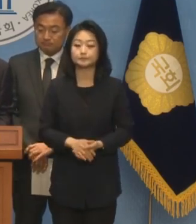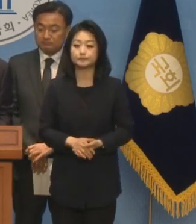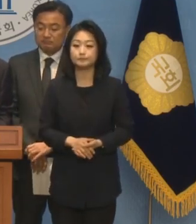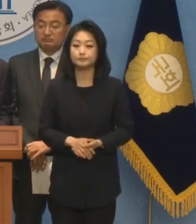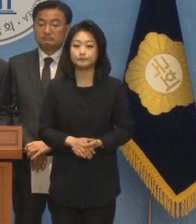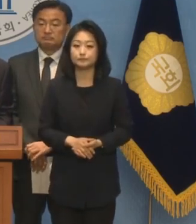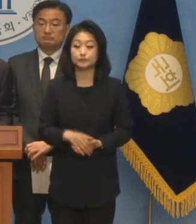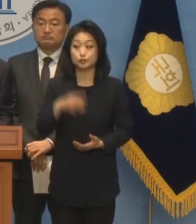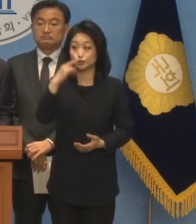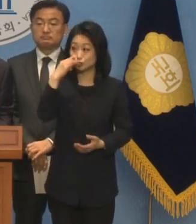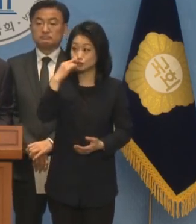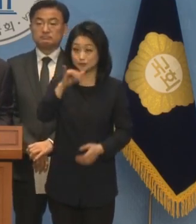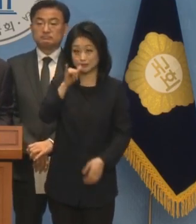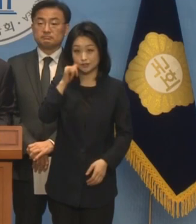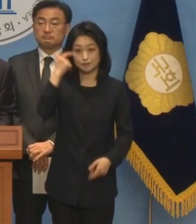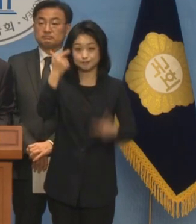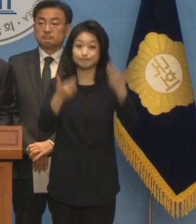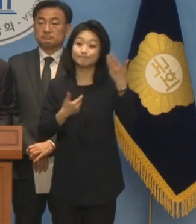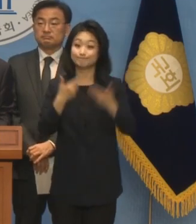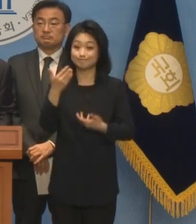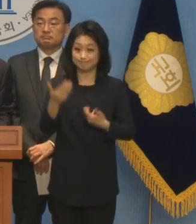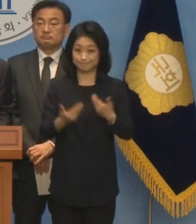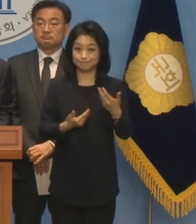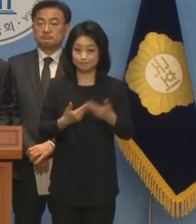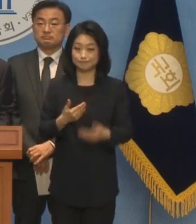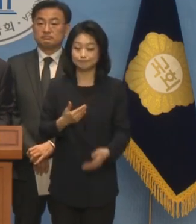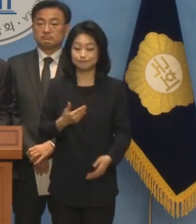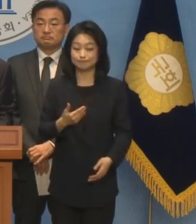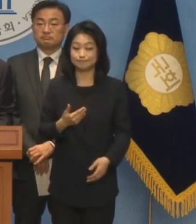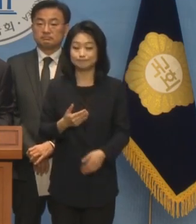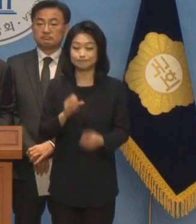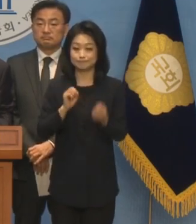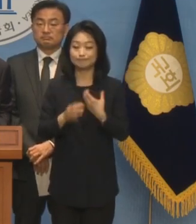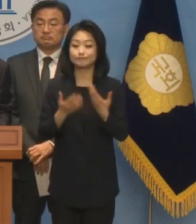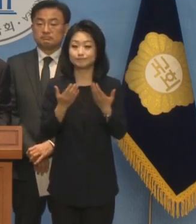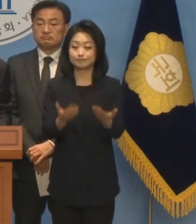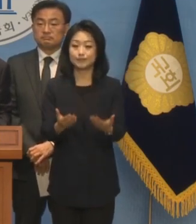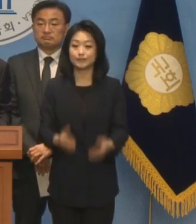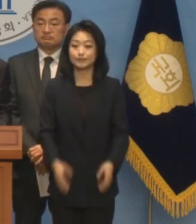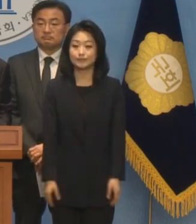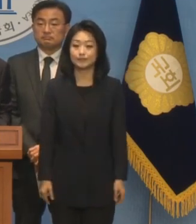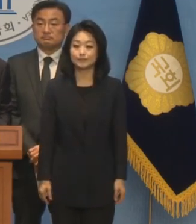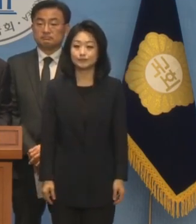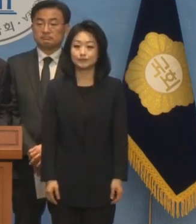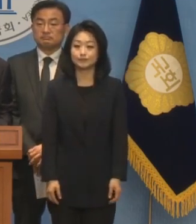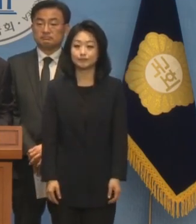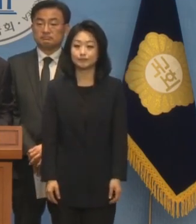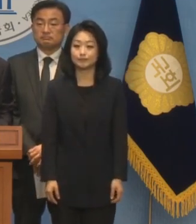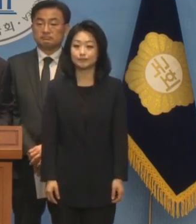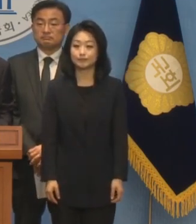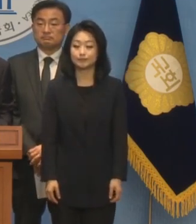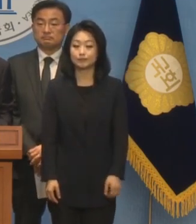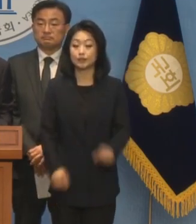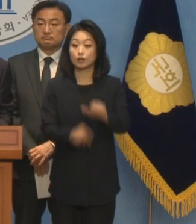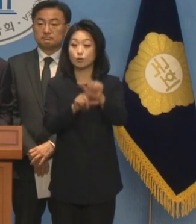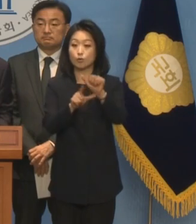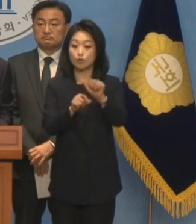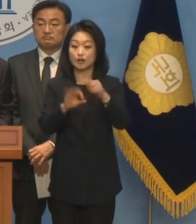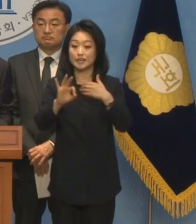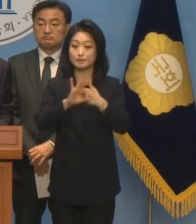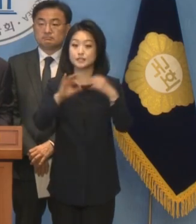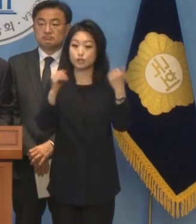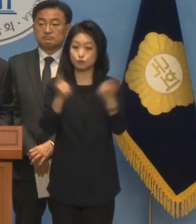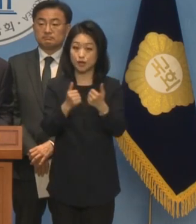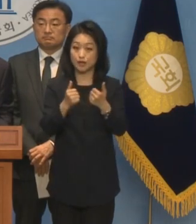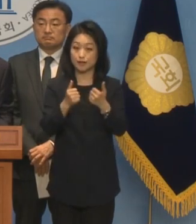옆에서 궁금하신 점 있으면 백브리핑을 통해서 또 추가로 말씀드리겠습니다 5월 임시회는